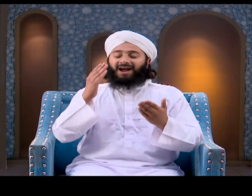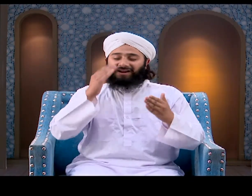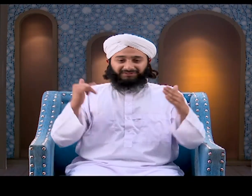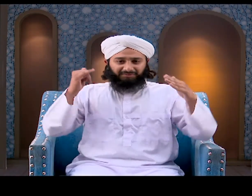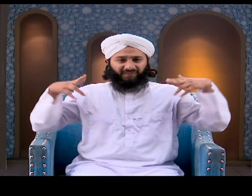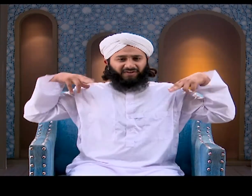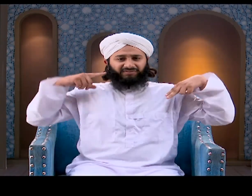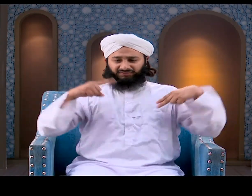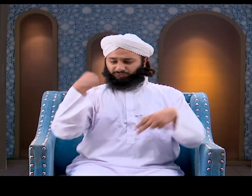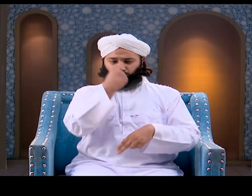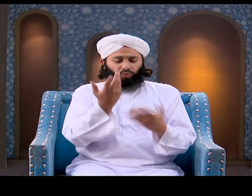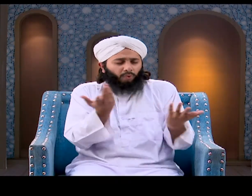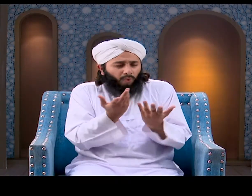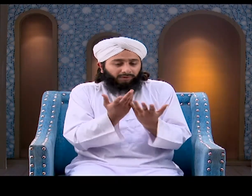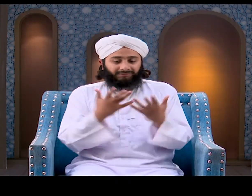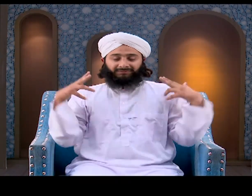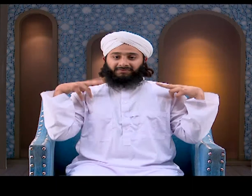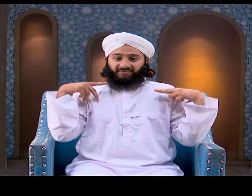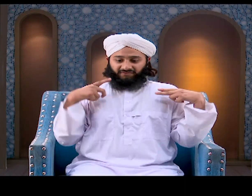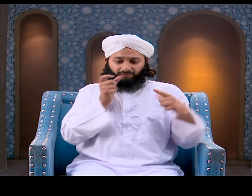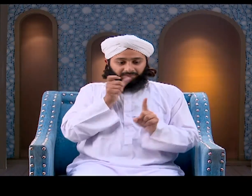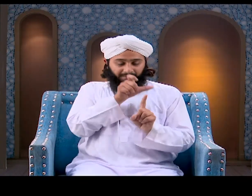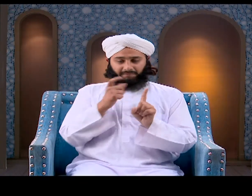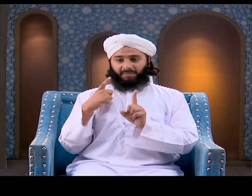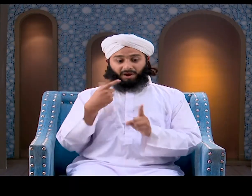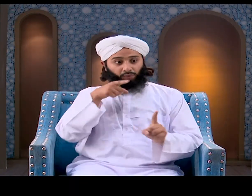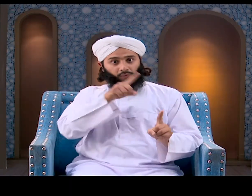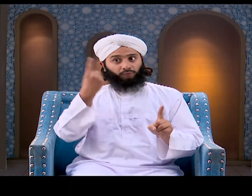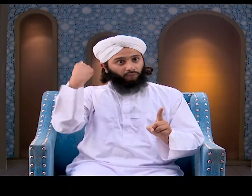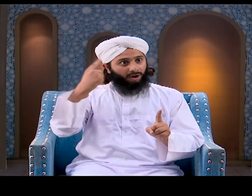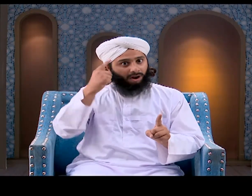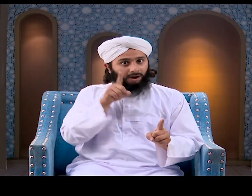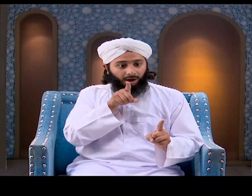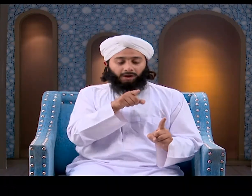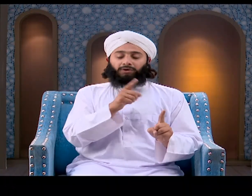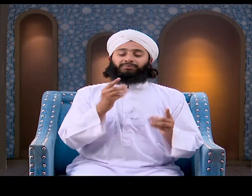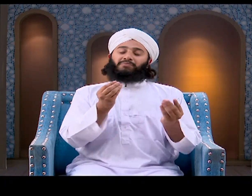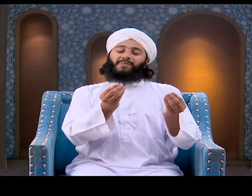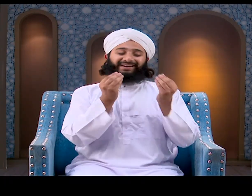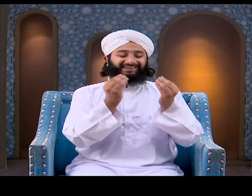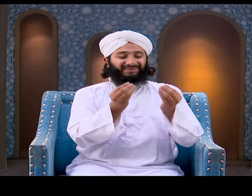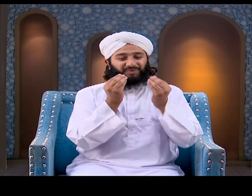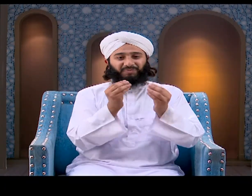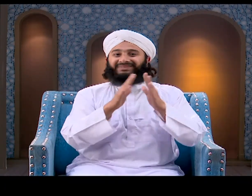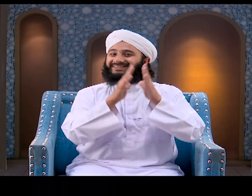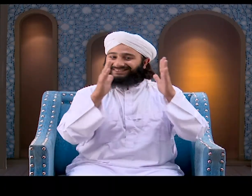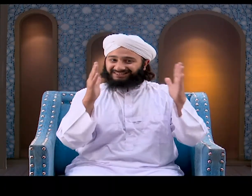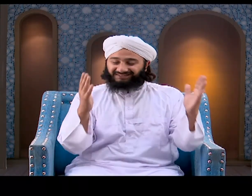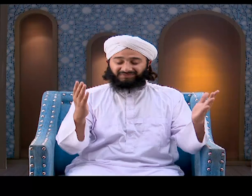ہیں یہ کون ہے؟ روح لے جانے والے فرشتے بتاتے ہیں یہ فلاں ہے۔ آسمان والے فرشتے کہتے ہیں مرحبا، پاک روح جو پاک